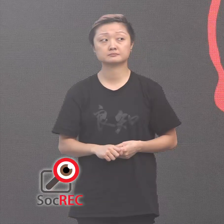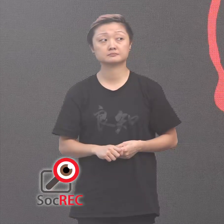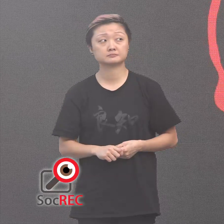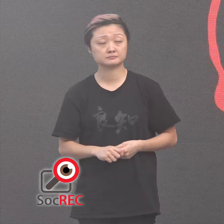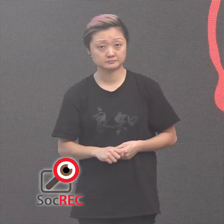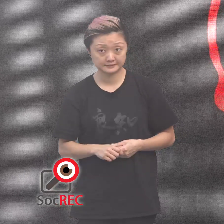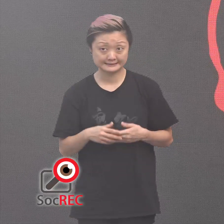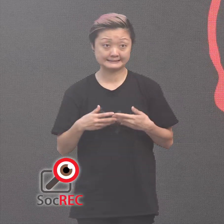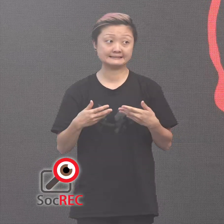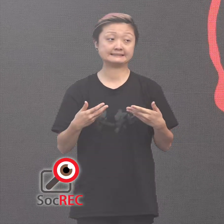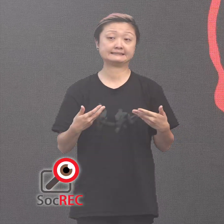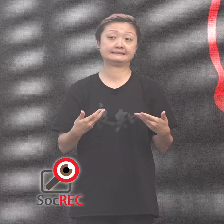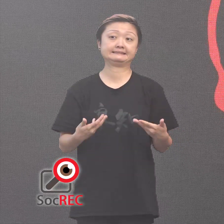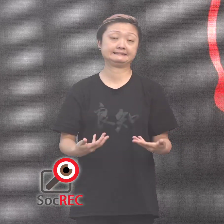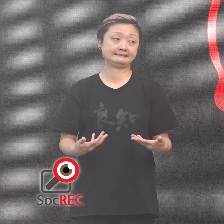今天